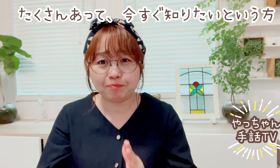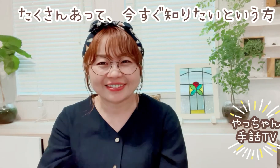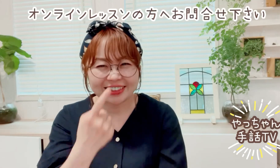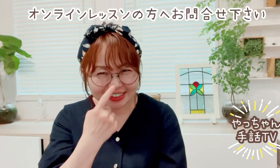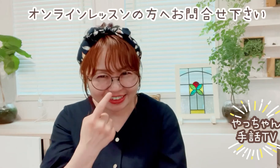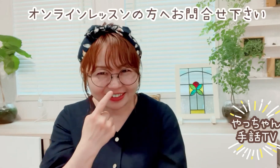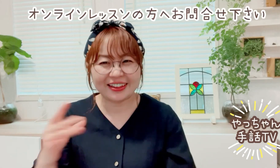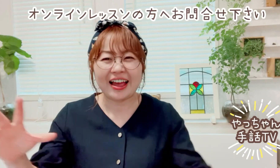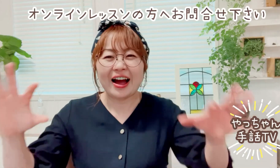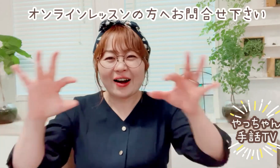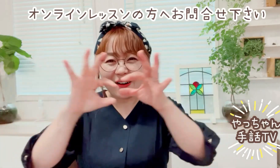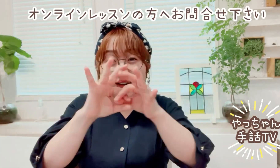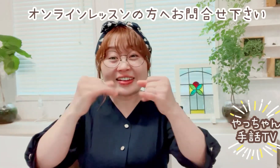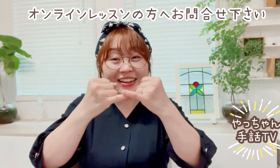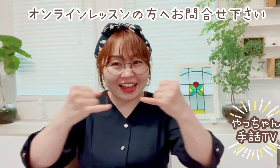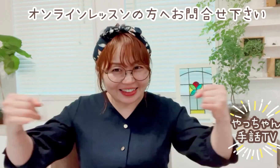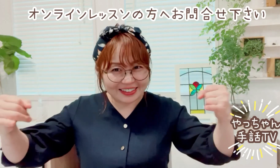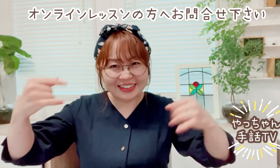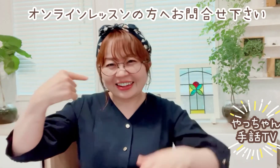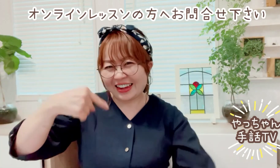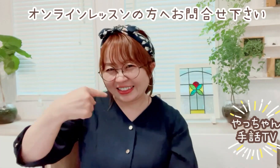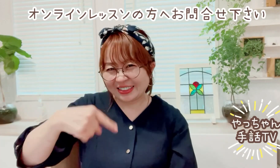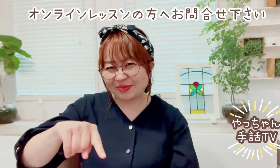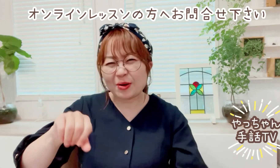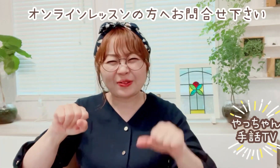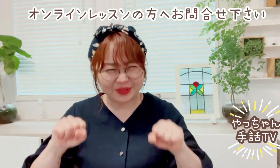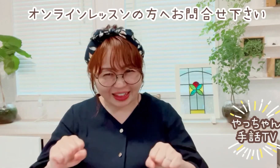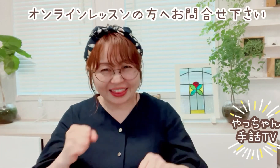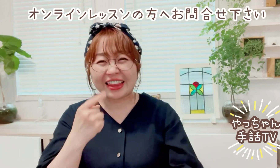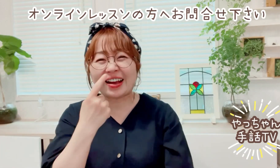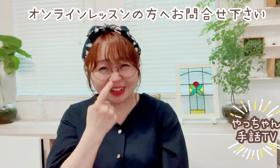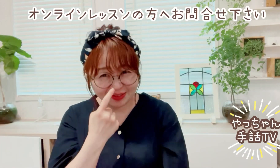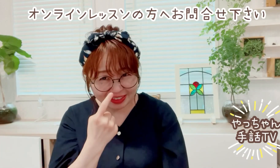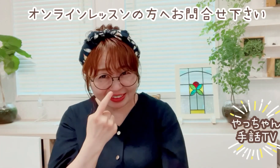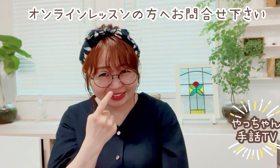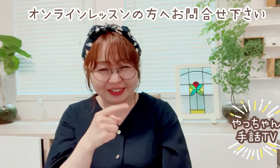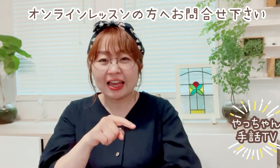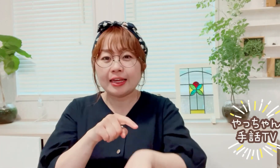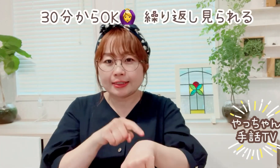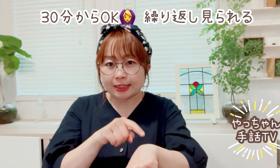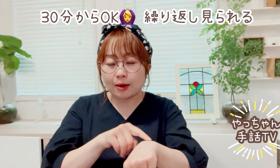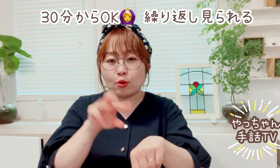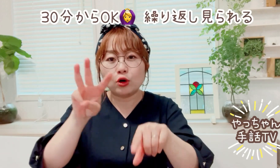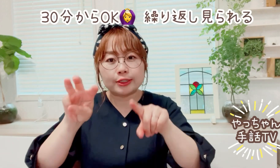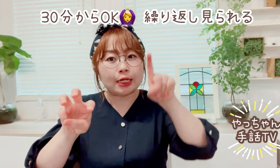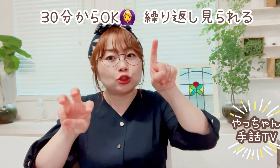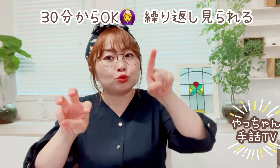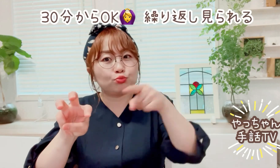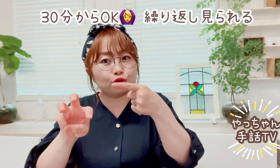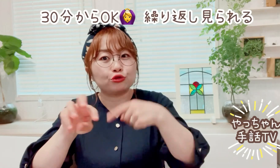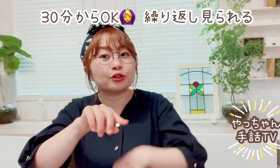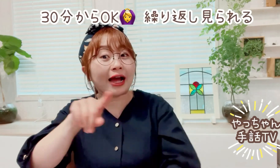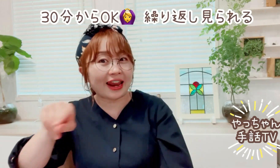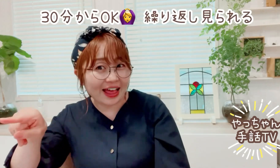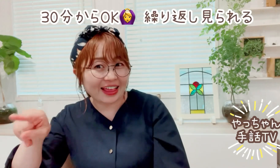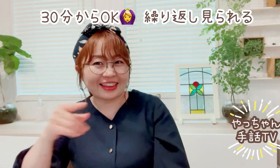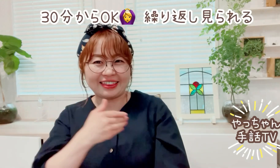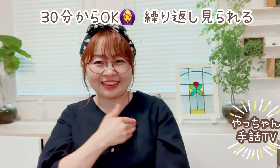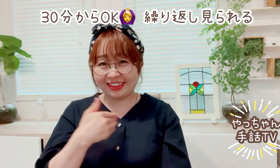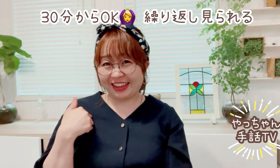やっちゃん、オンラインレッスンもやっております。 時間も30分から